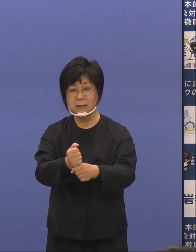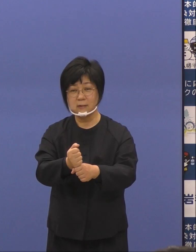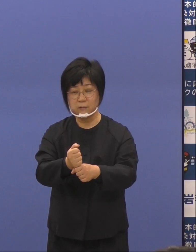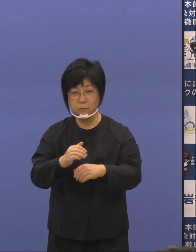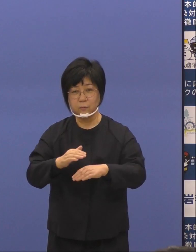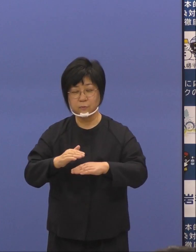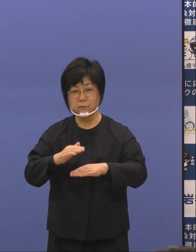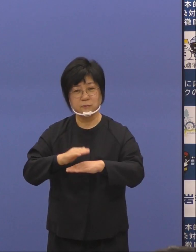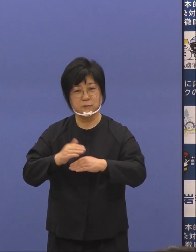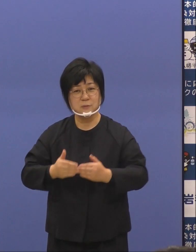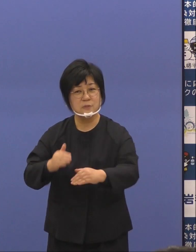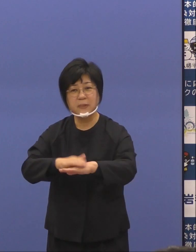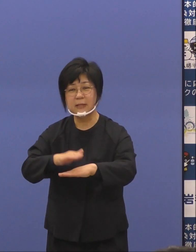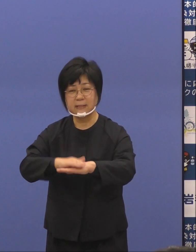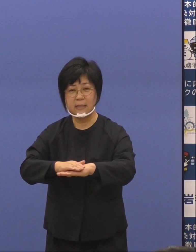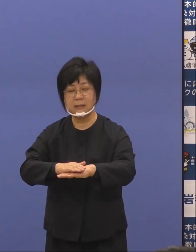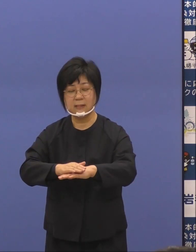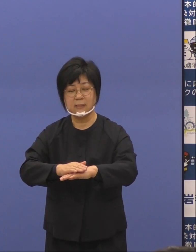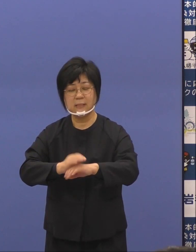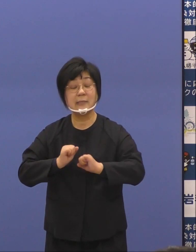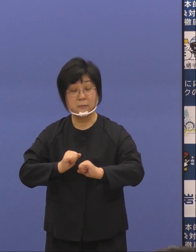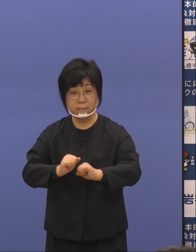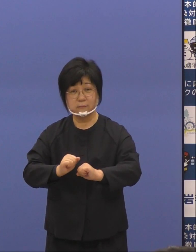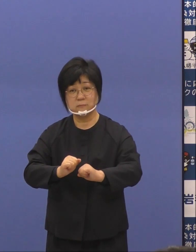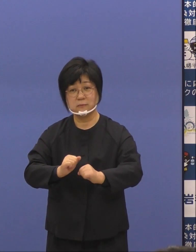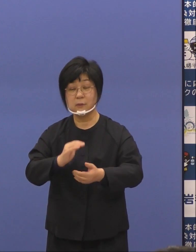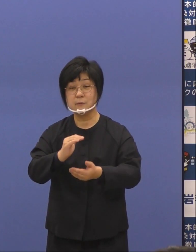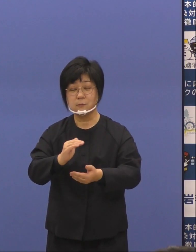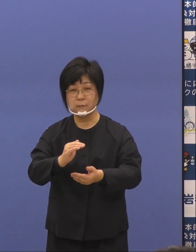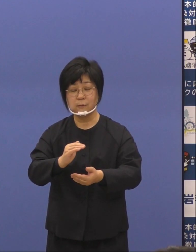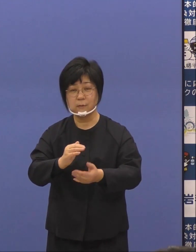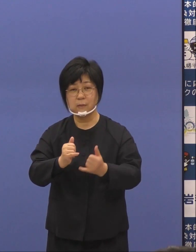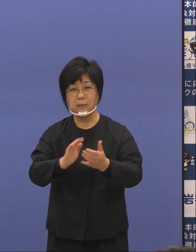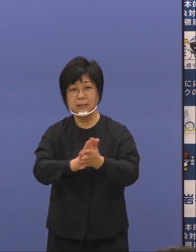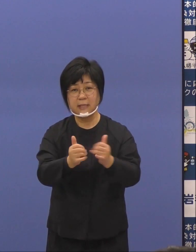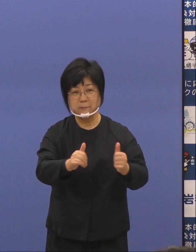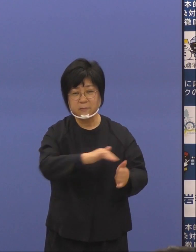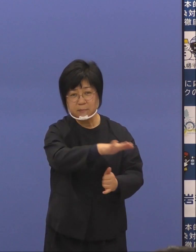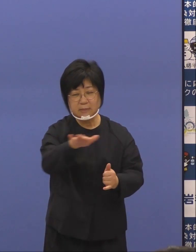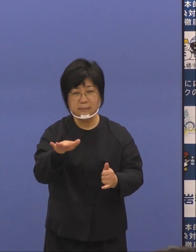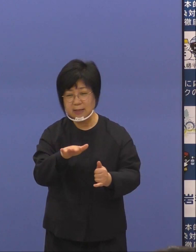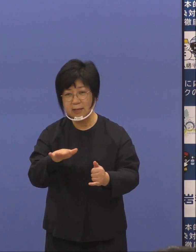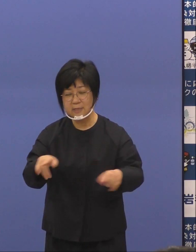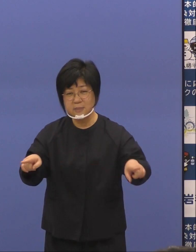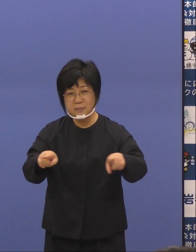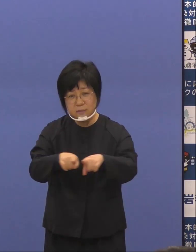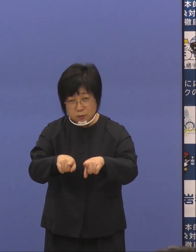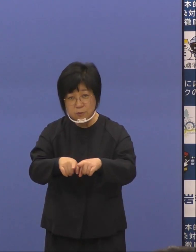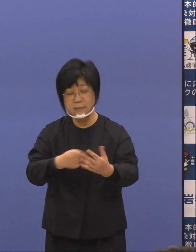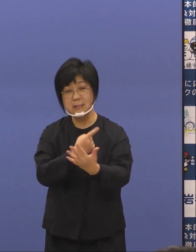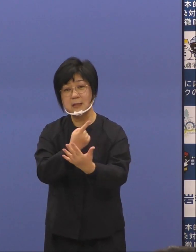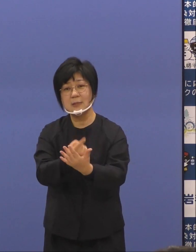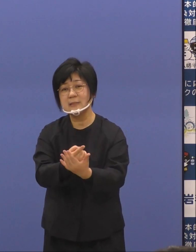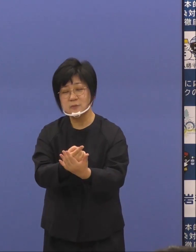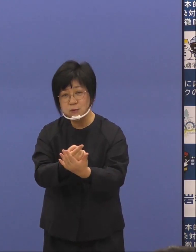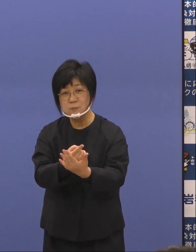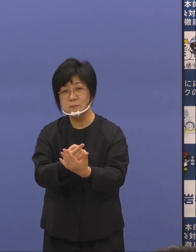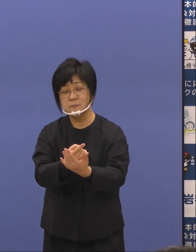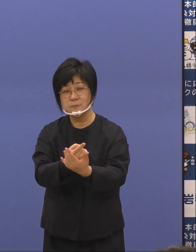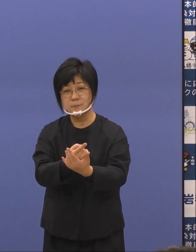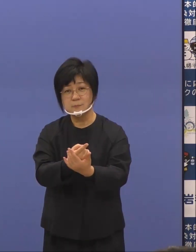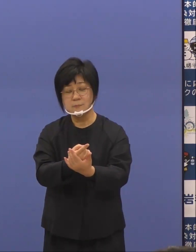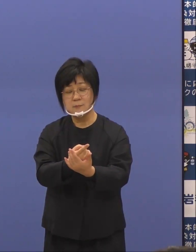て、投票行動で広く県民もそこに参加できるというようなそうい